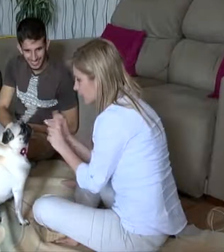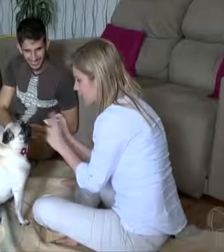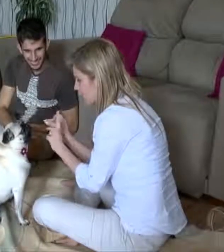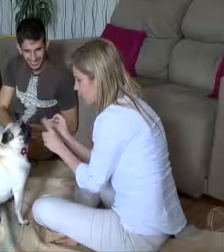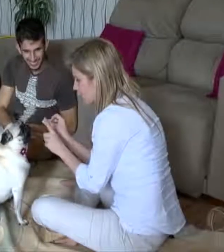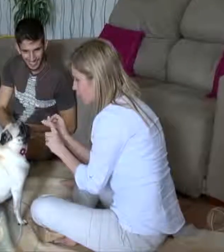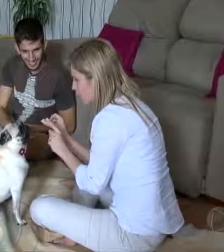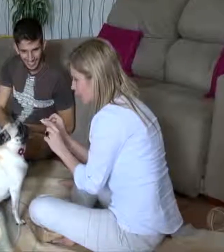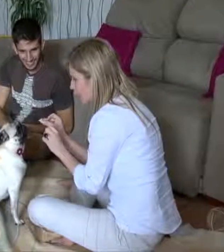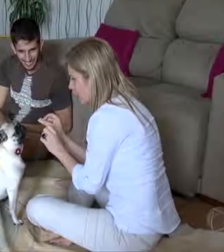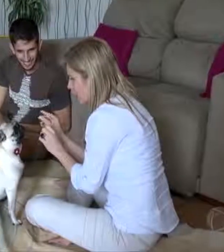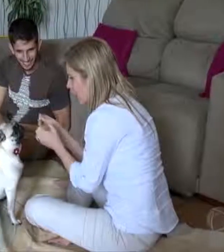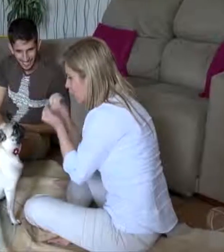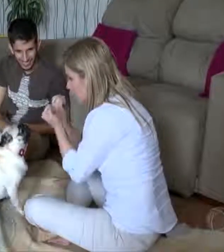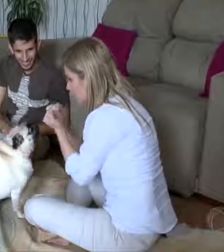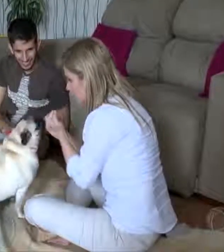Não. Agora pode.